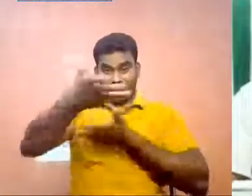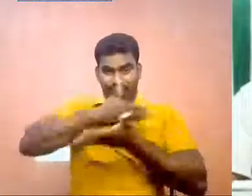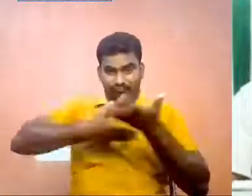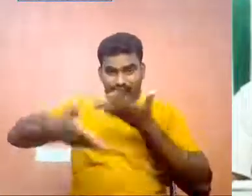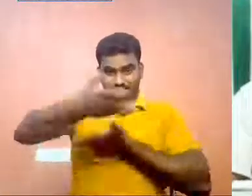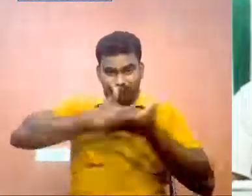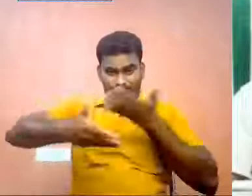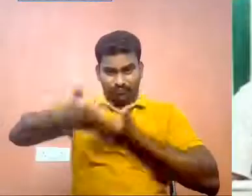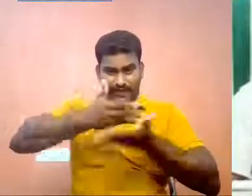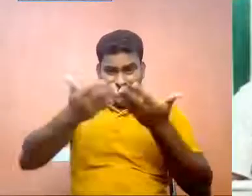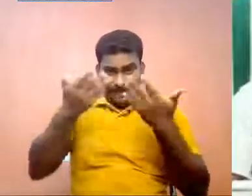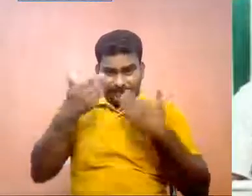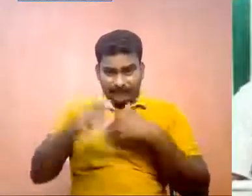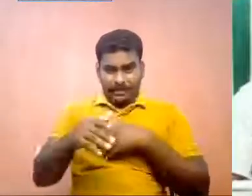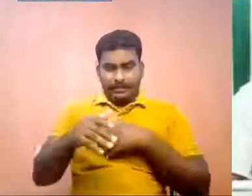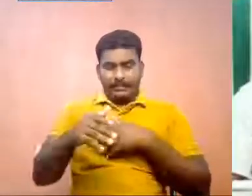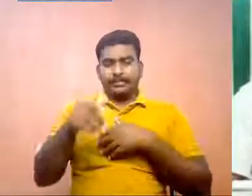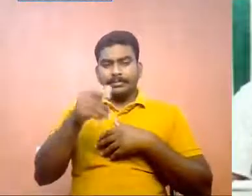ക്യൂബയിൽ നിന്നുള്ള മരുന്ന്